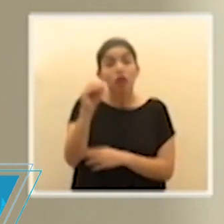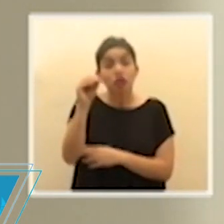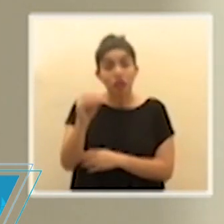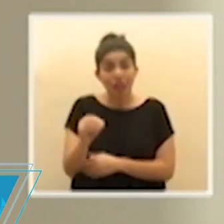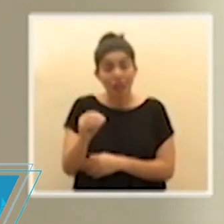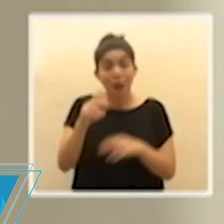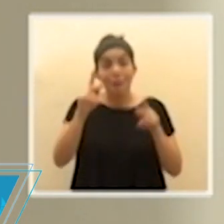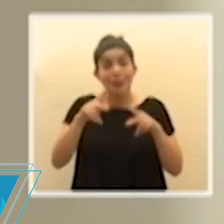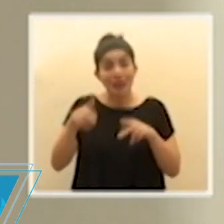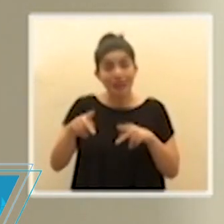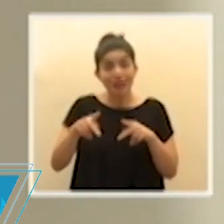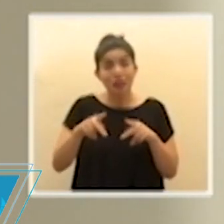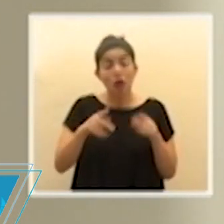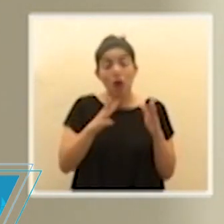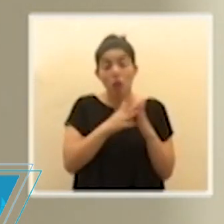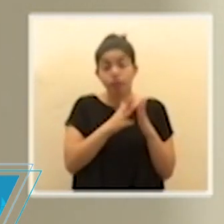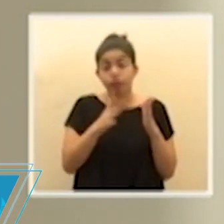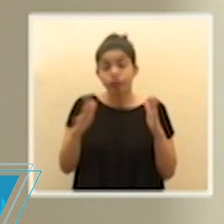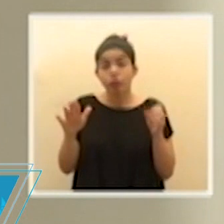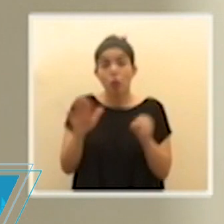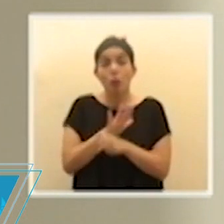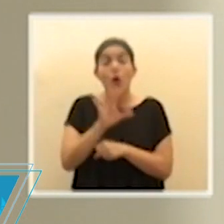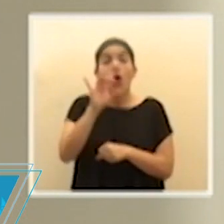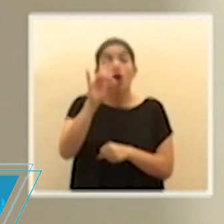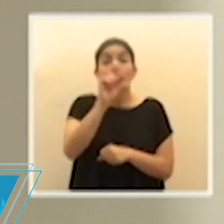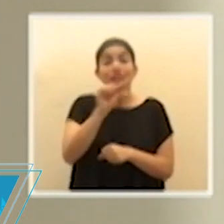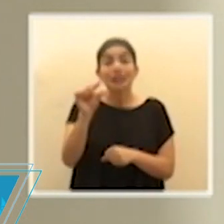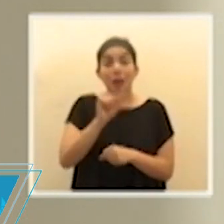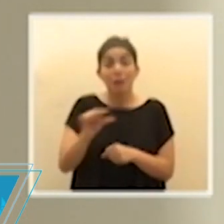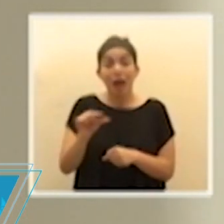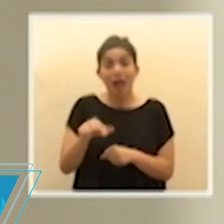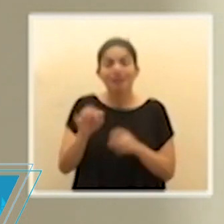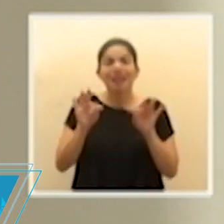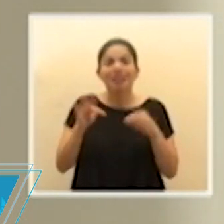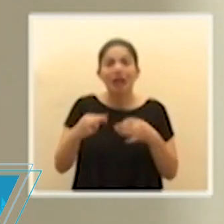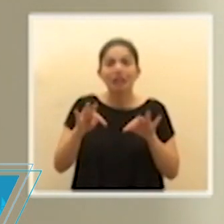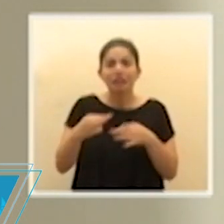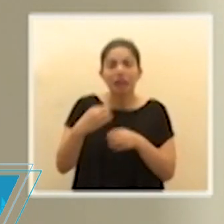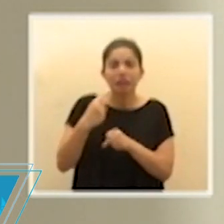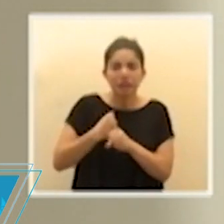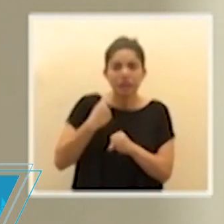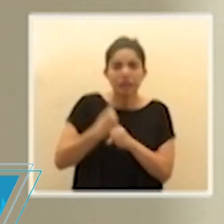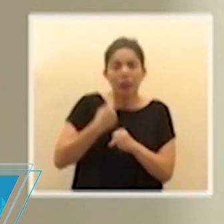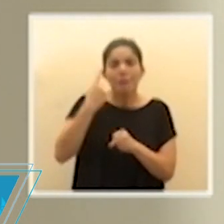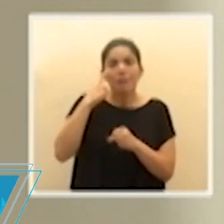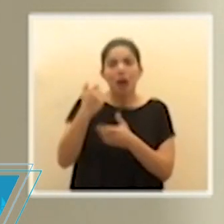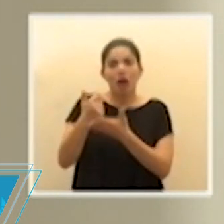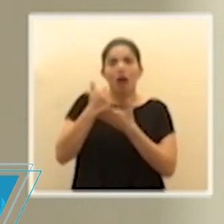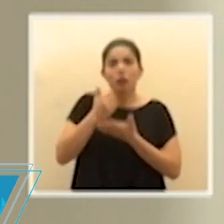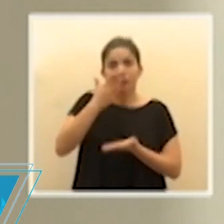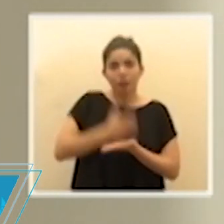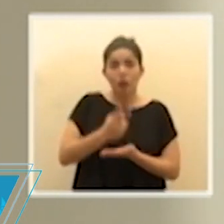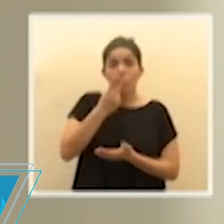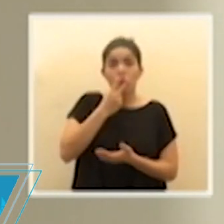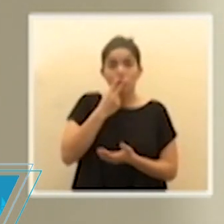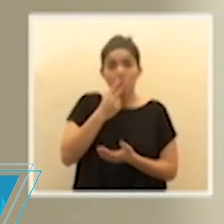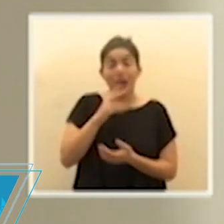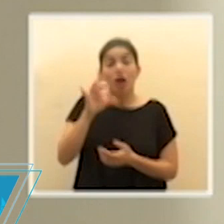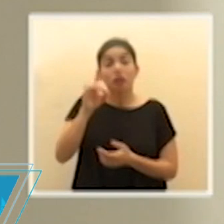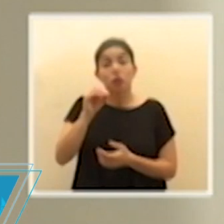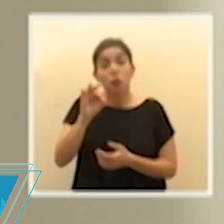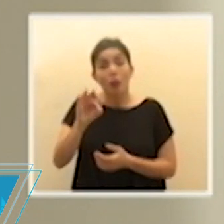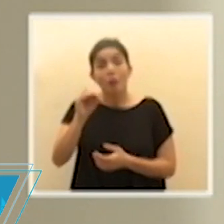las personas que completan las 8 semanas de estos talleres de trabajo para cesación de fumado dejan de